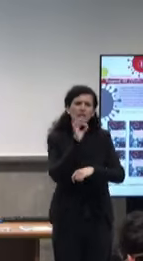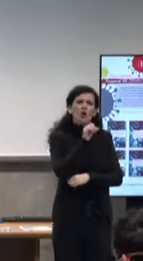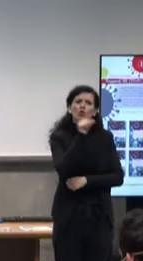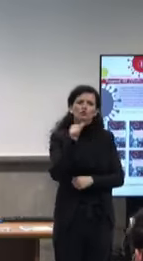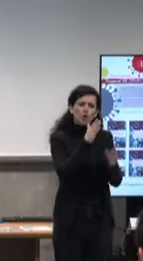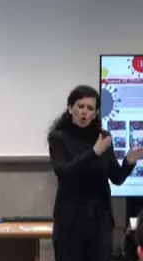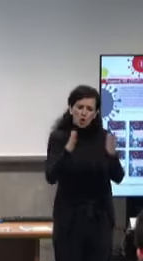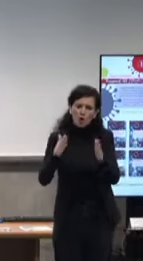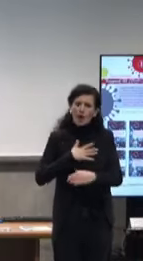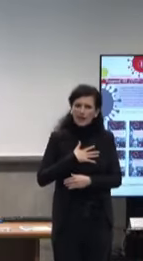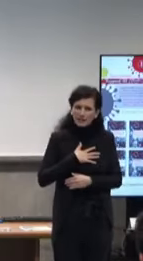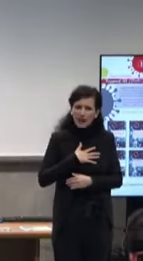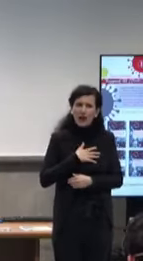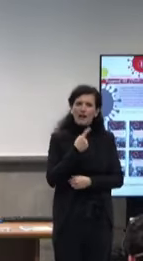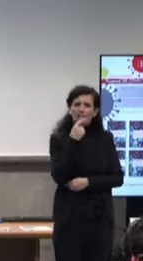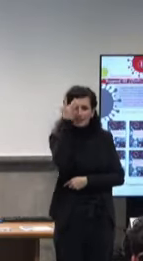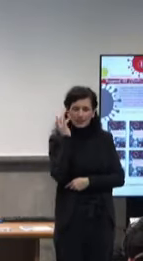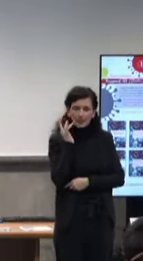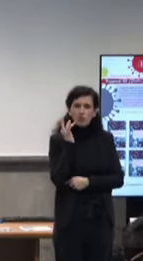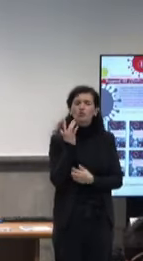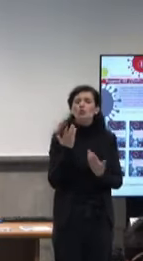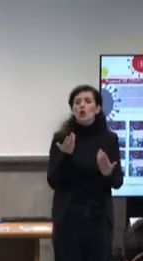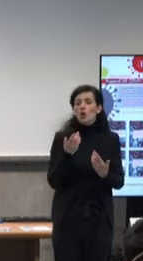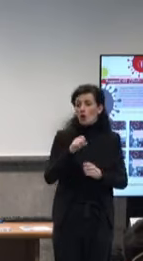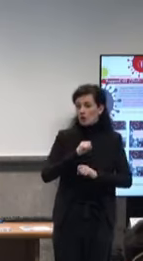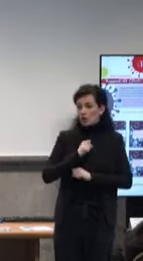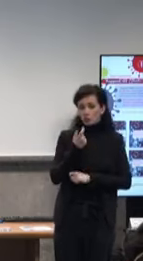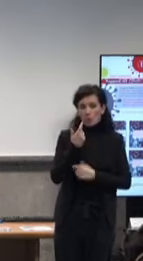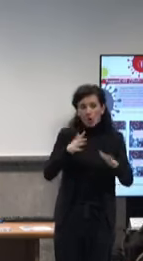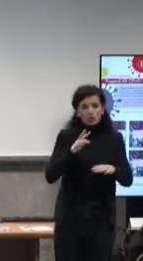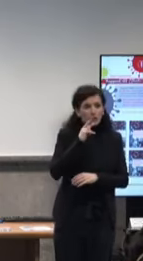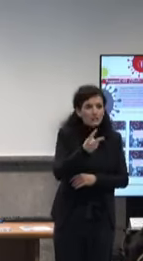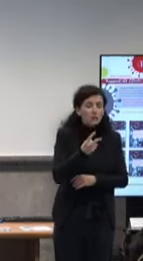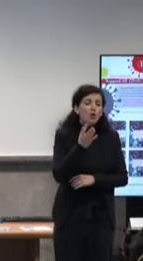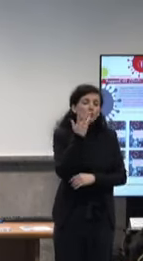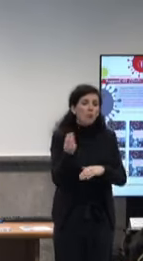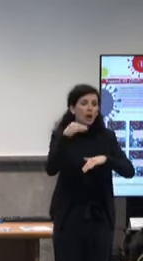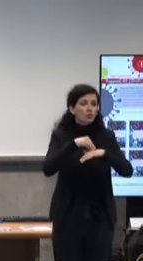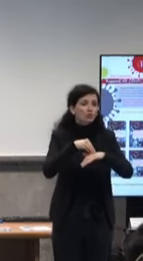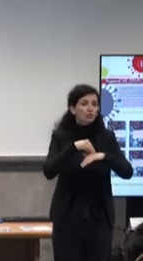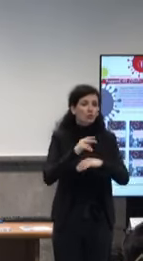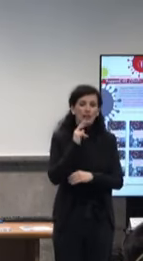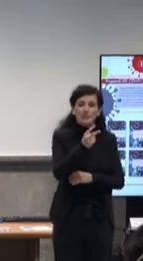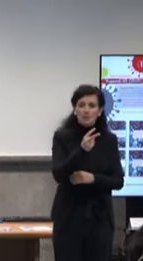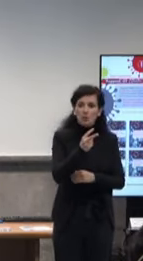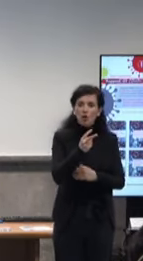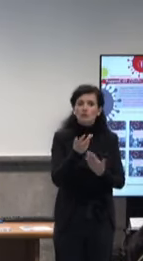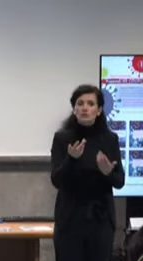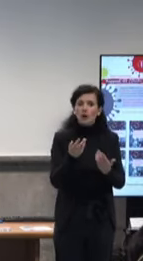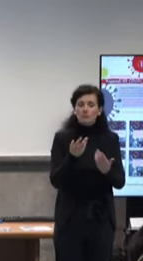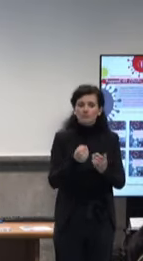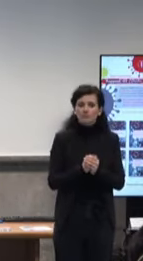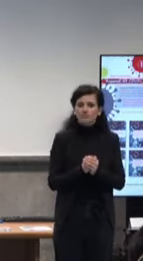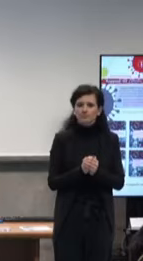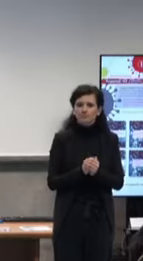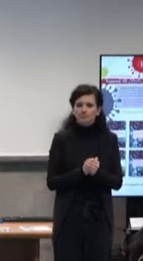di età a rischio un po è stato risposto ma se volete completare potete aggiungere qualcosa per evangelisti